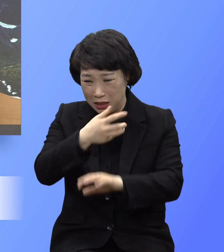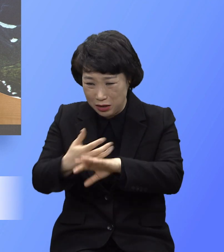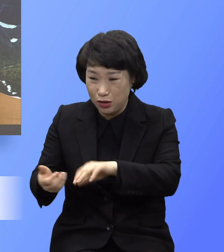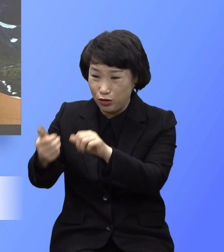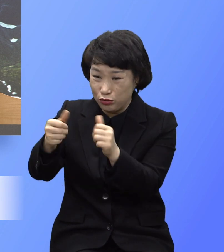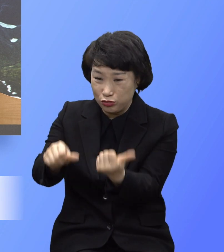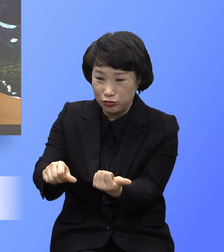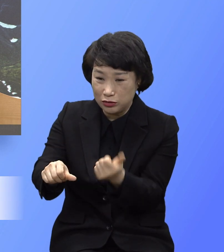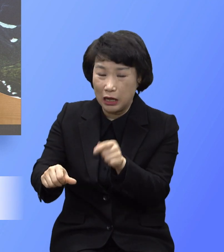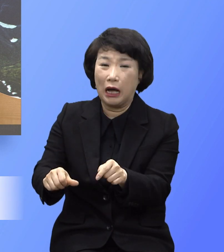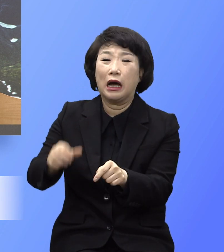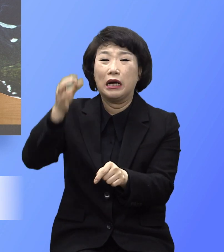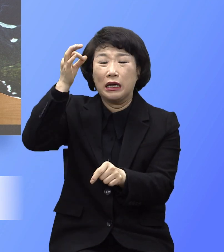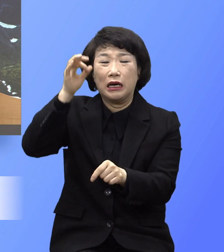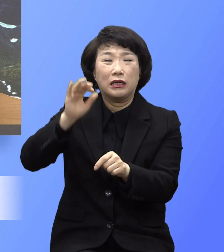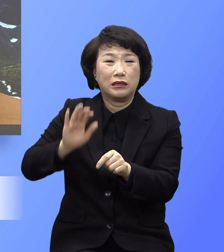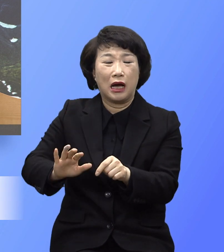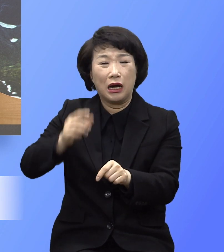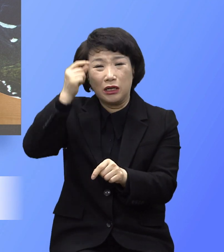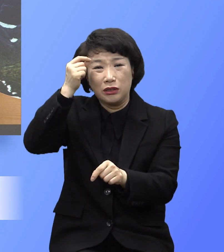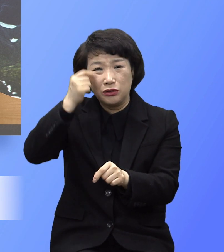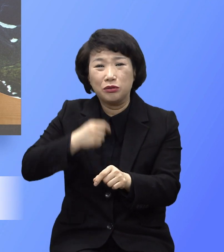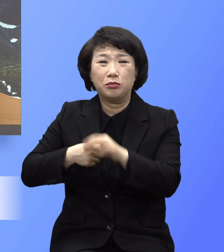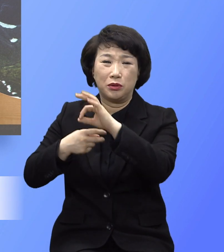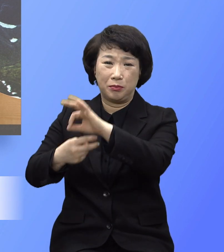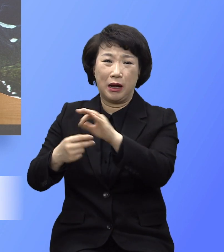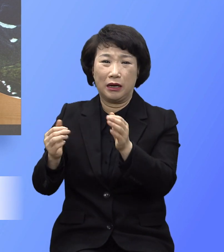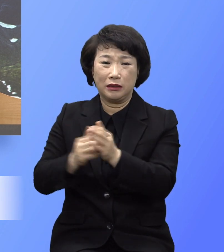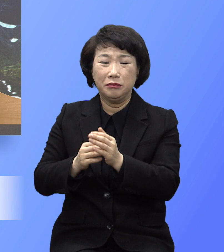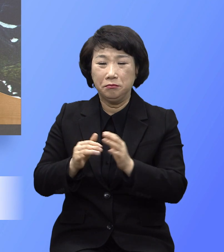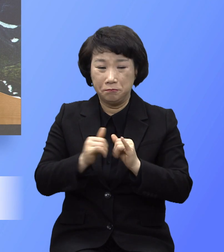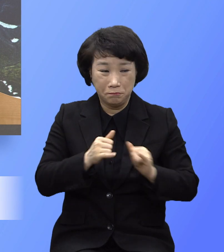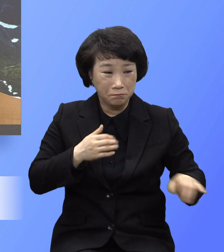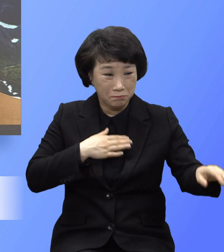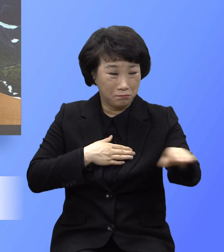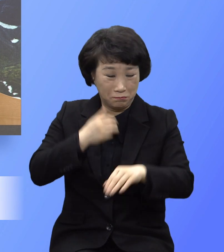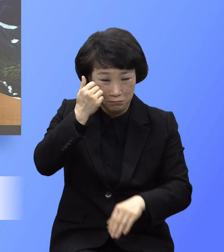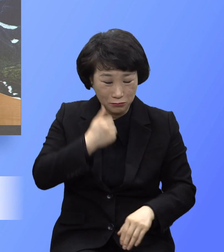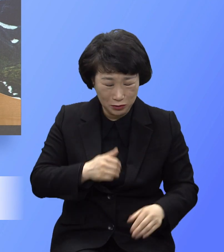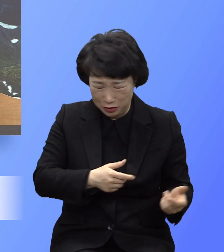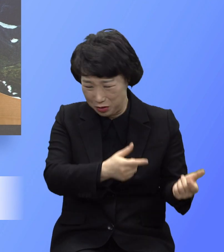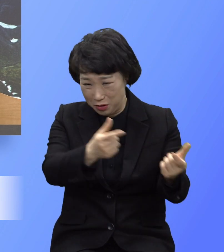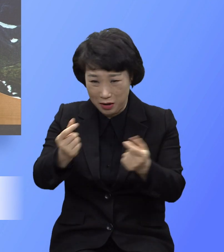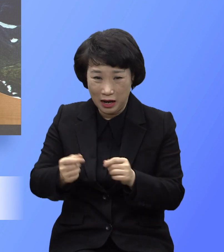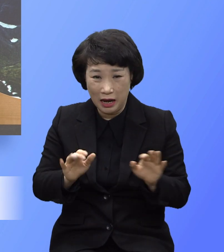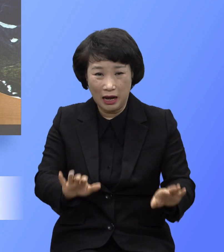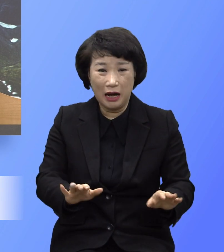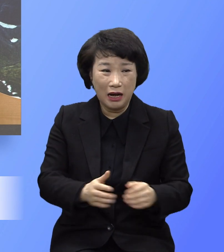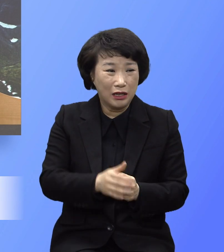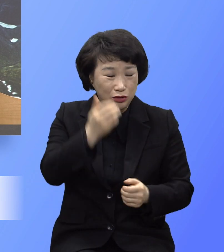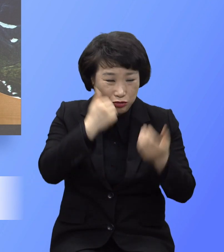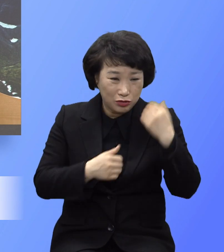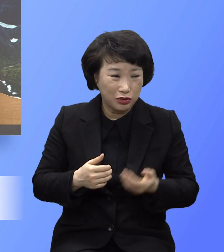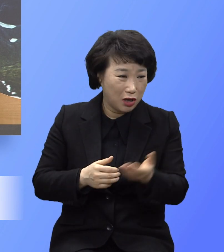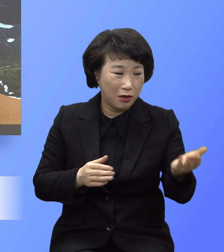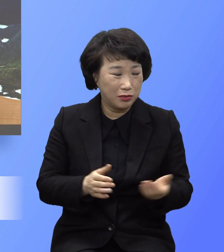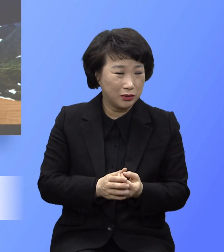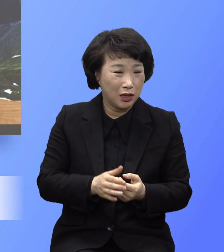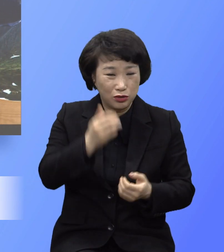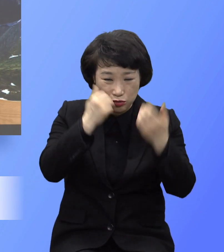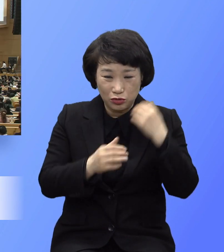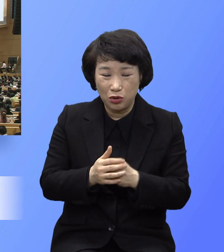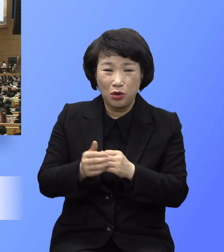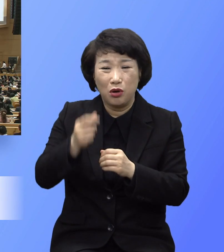죽는구나, 인정사정 없이 사람 누구에게 동정을 털만큼이라도 받을